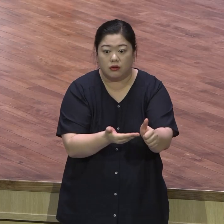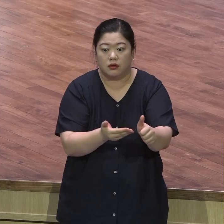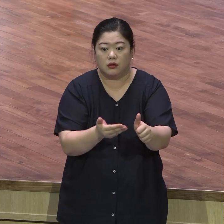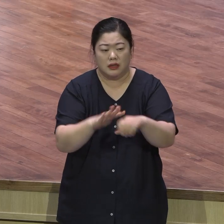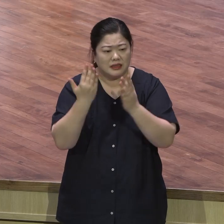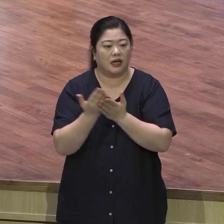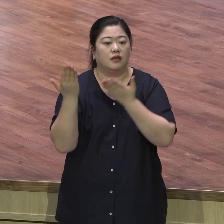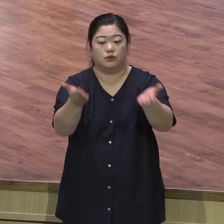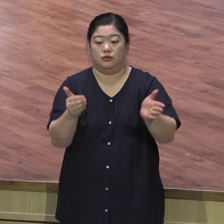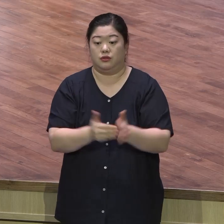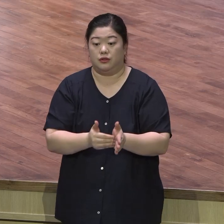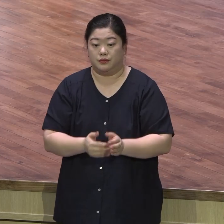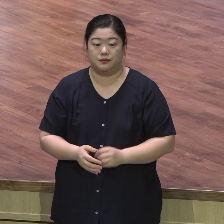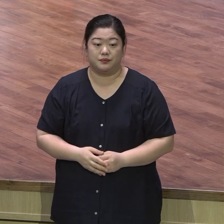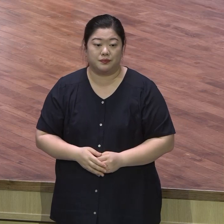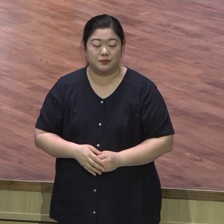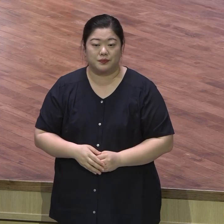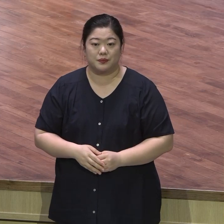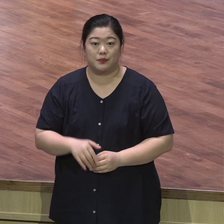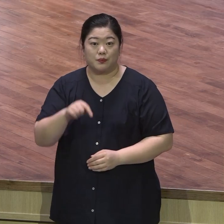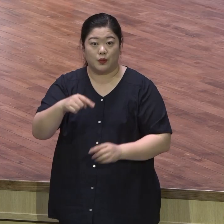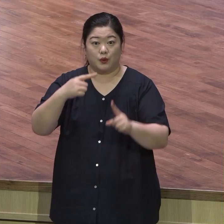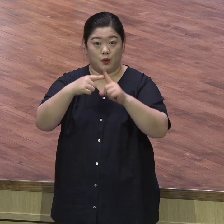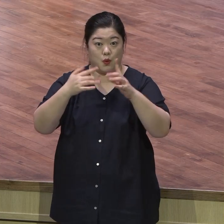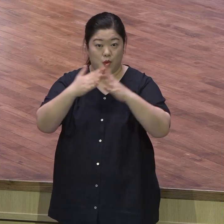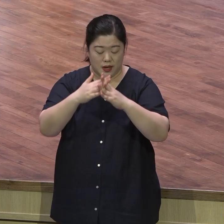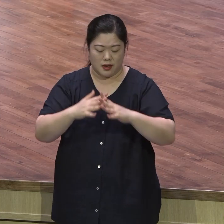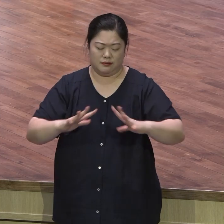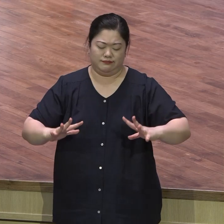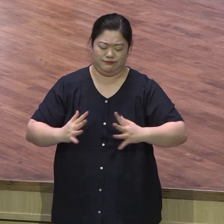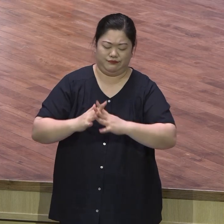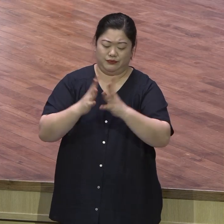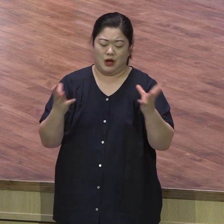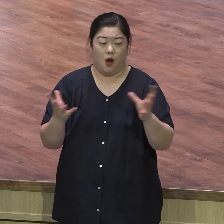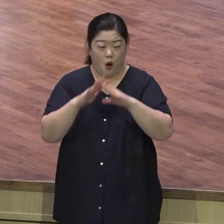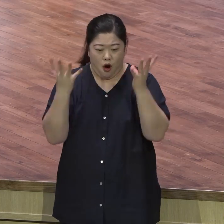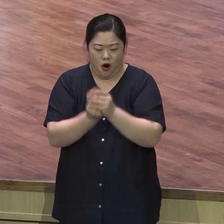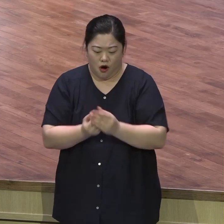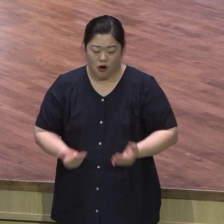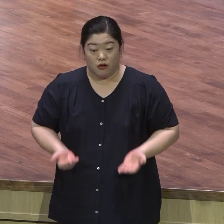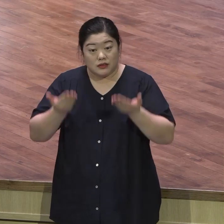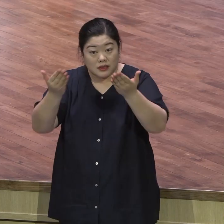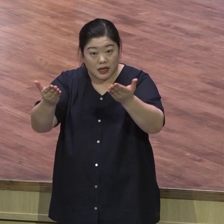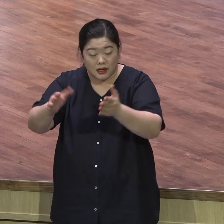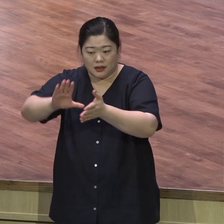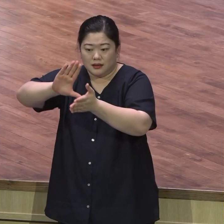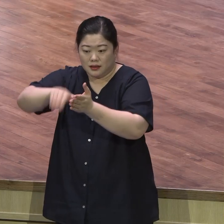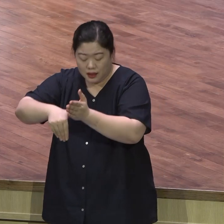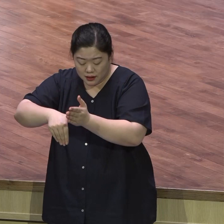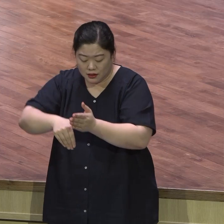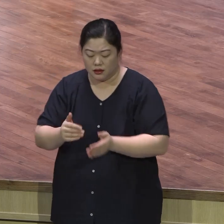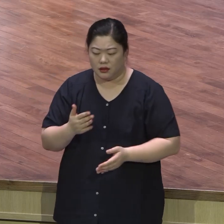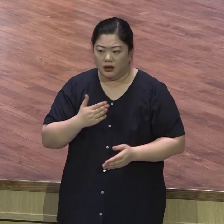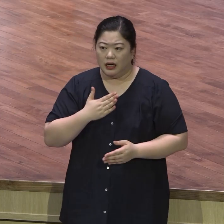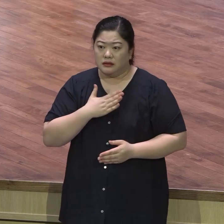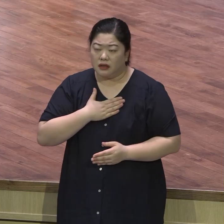우리에게 성경 건축에서 본당 헌당이라는 이 마지막 미션을 주시는 것은 그것을 감당할 뭐여